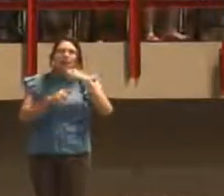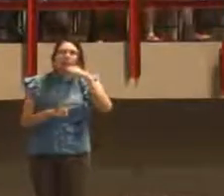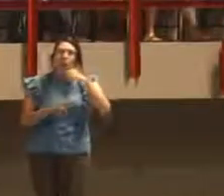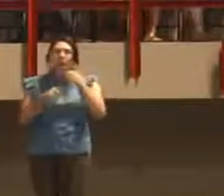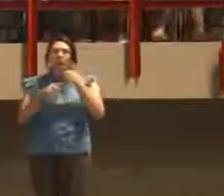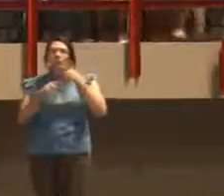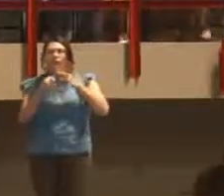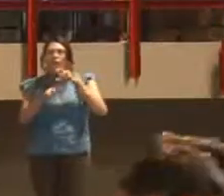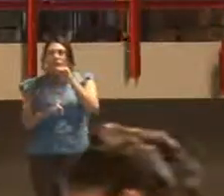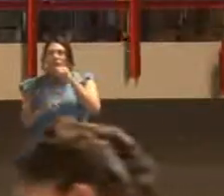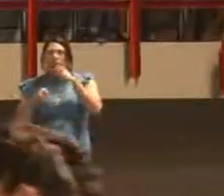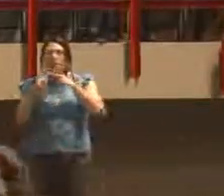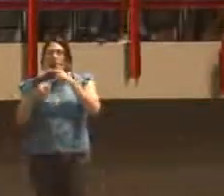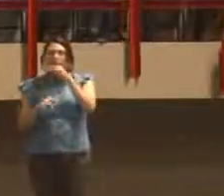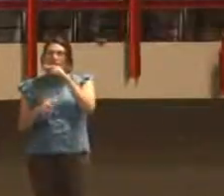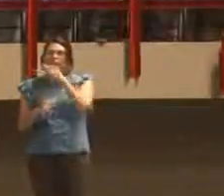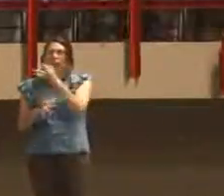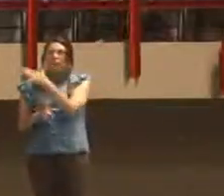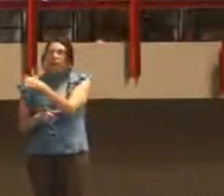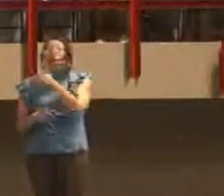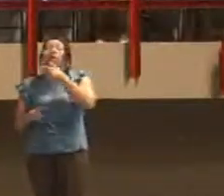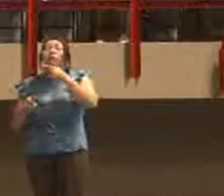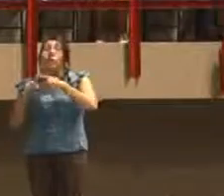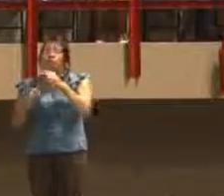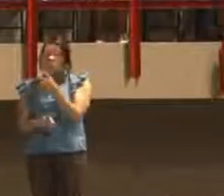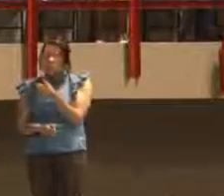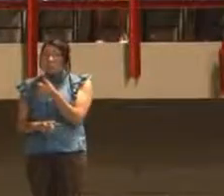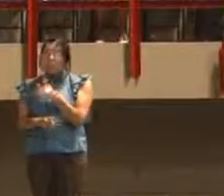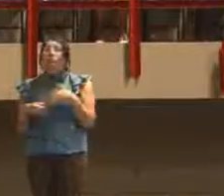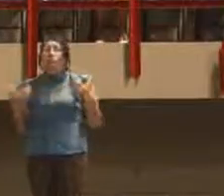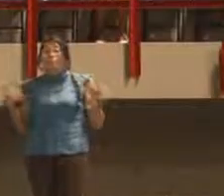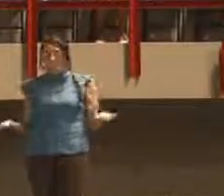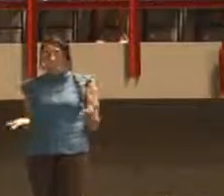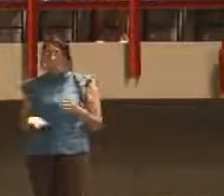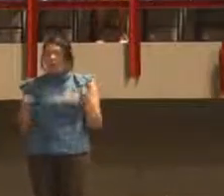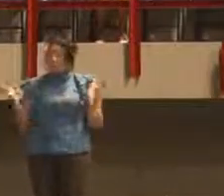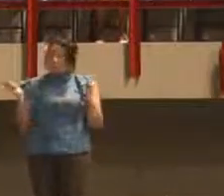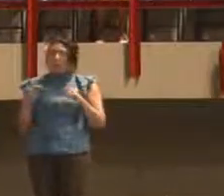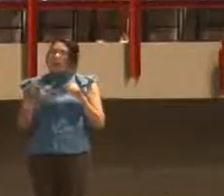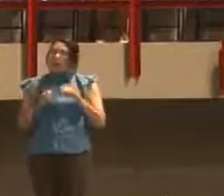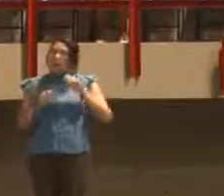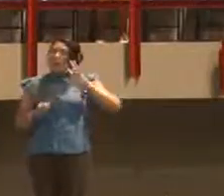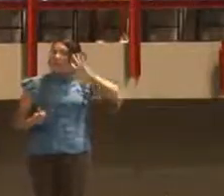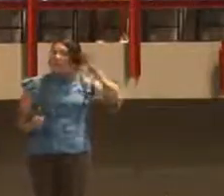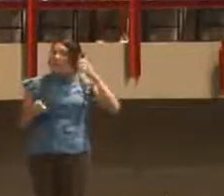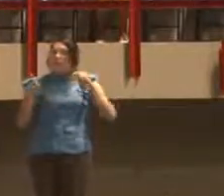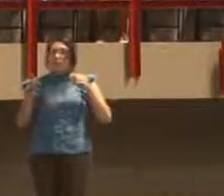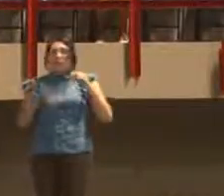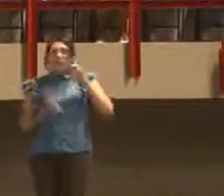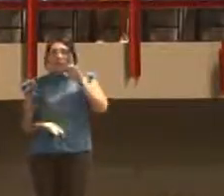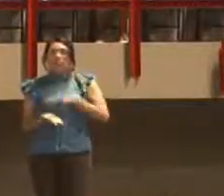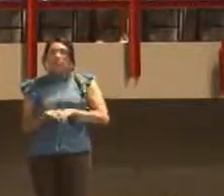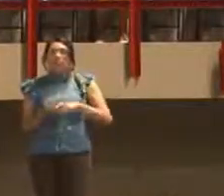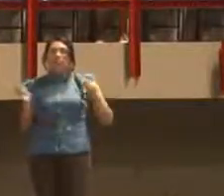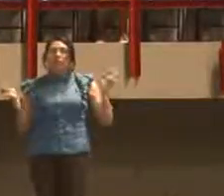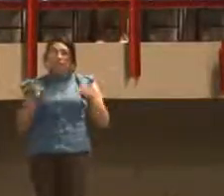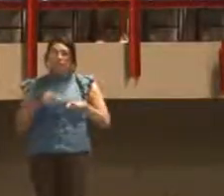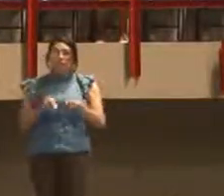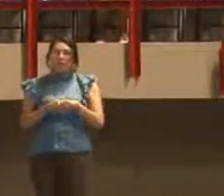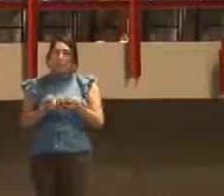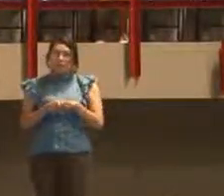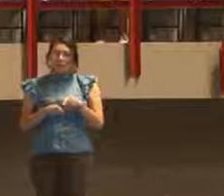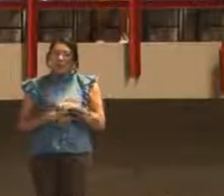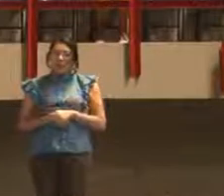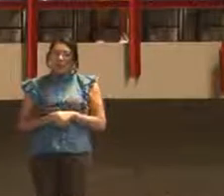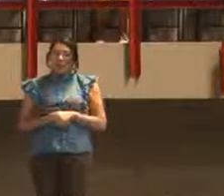9 vezes 8, até chegar no 1. Certo? Então isso aqui é uma outra forma da gente resolver as questões. Tá certo? Isso